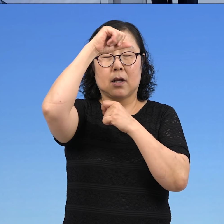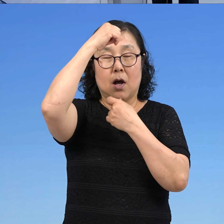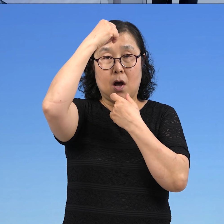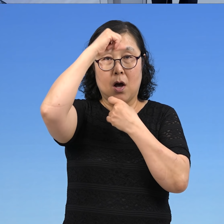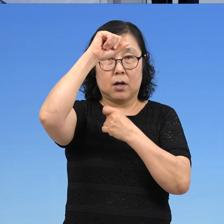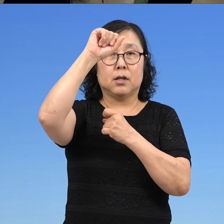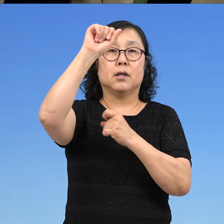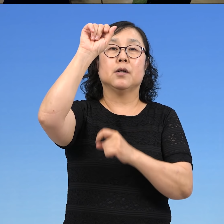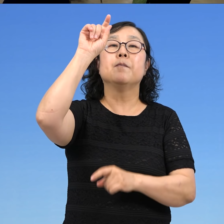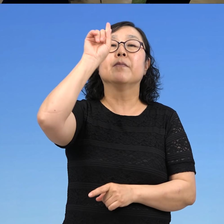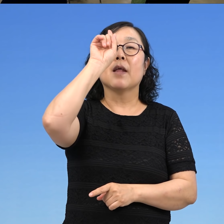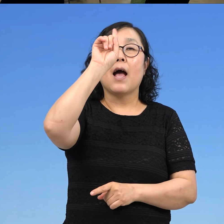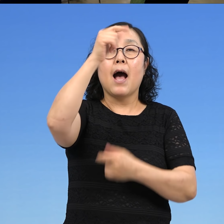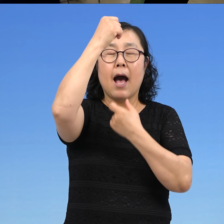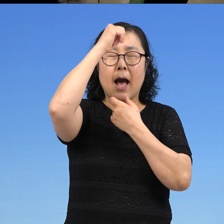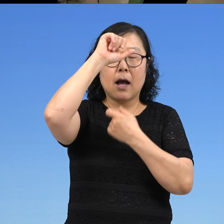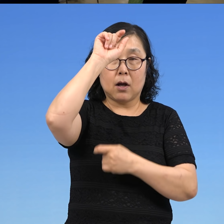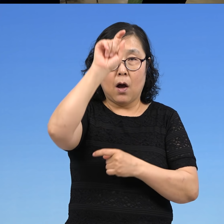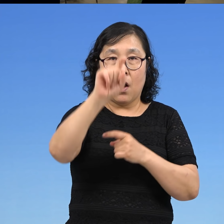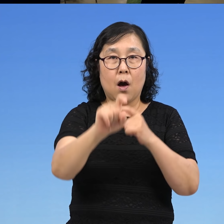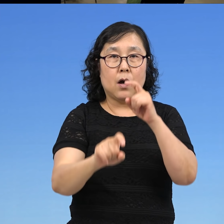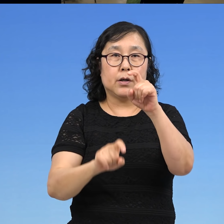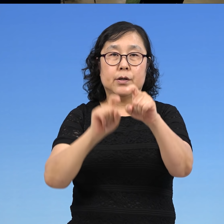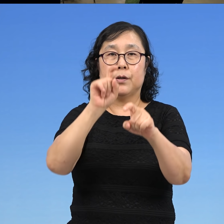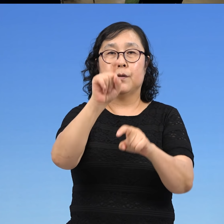한걸음 한번 더